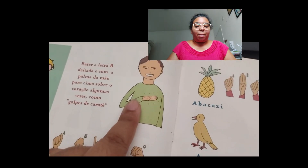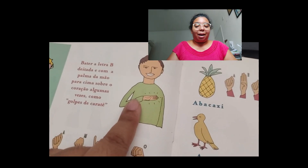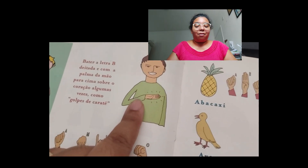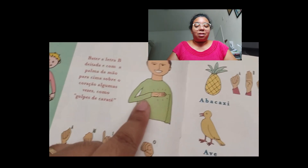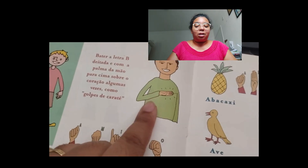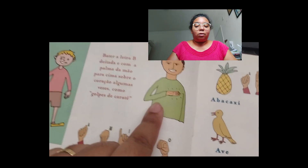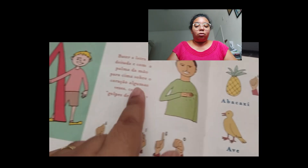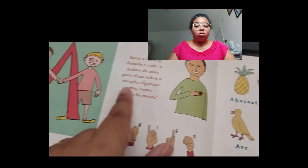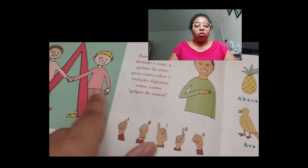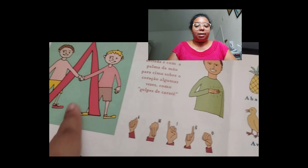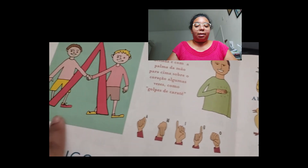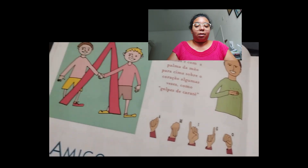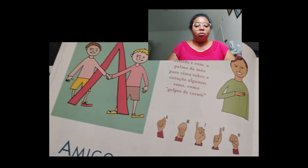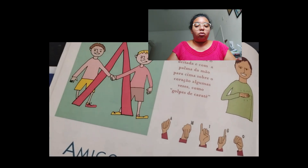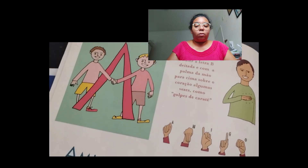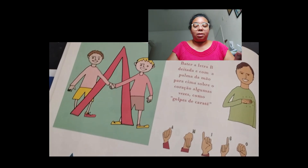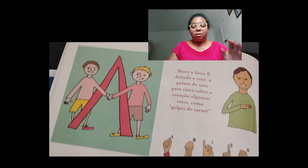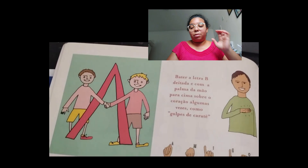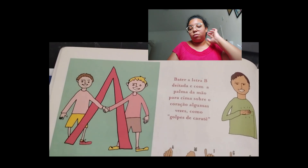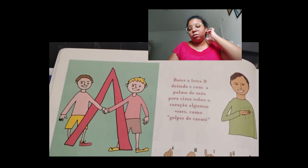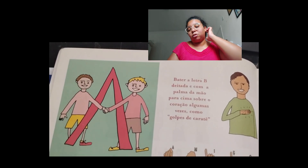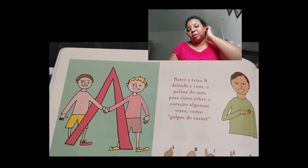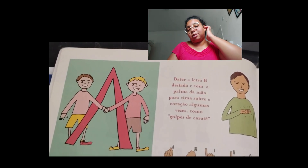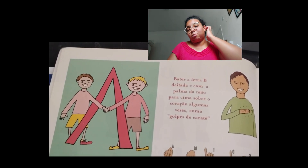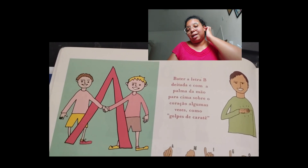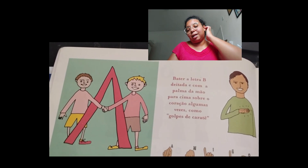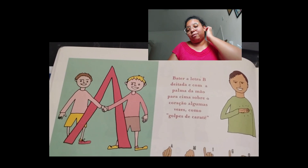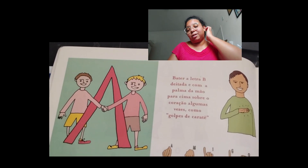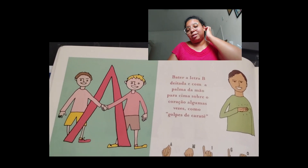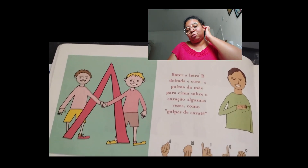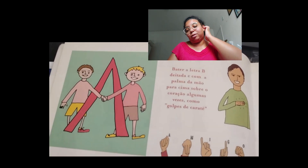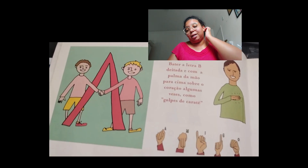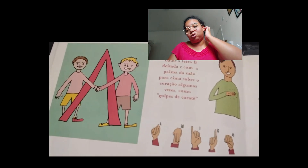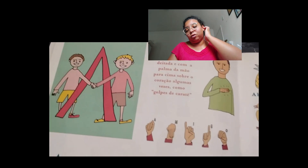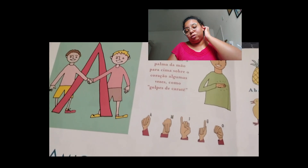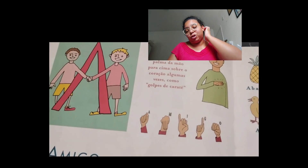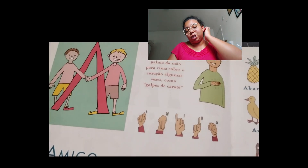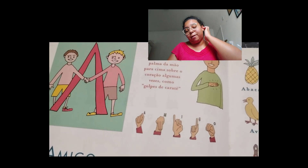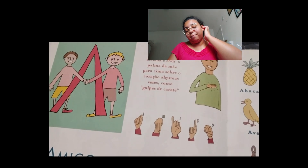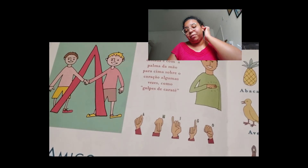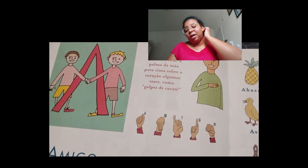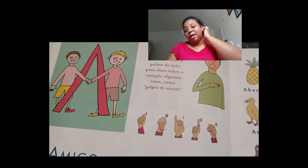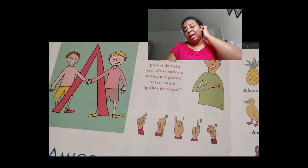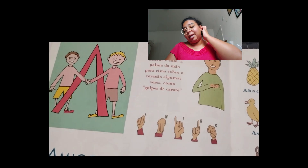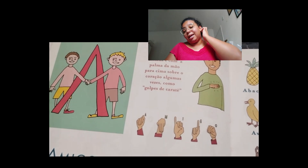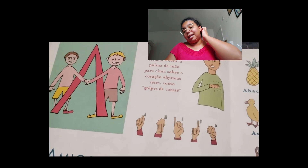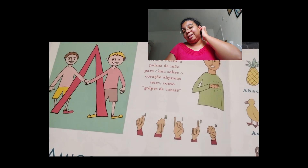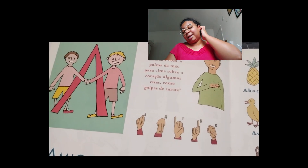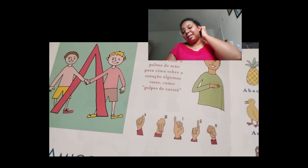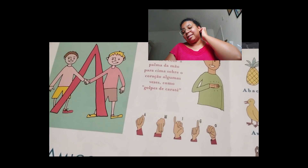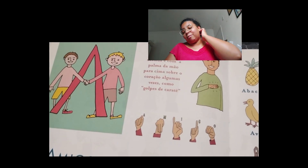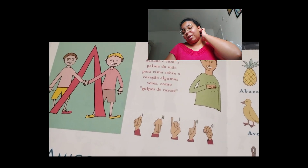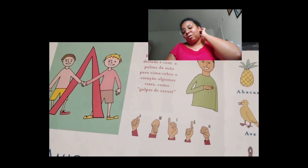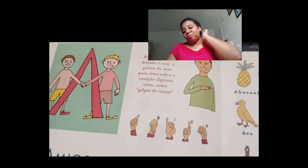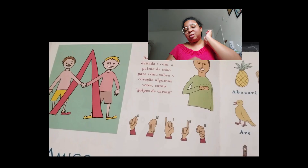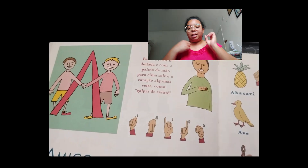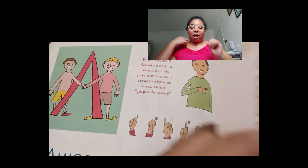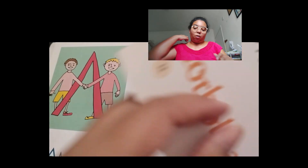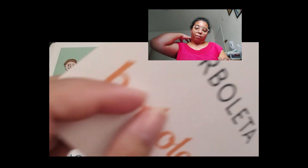palavras, né, quando nós soletramos com as mãos, nós estamos fazendo datilologia. E ele traz também um sinal, né,